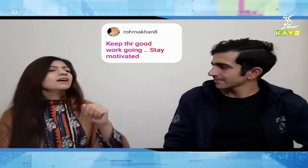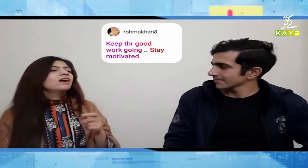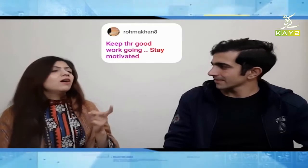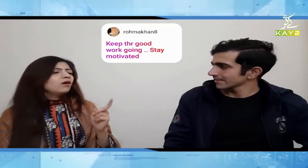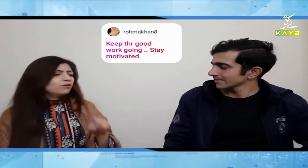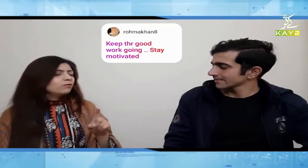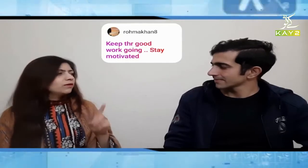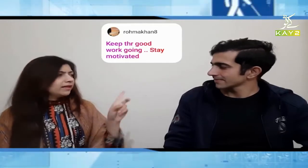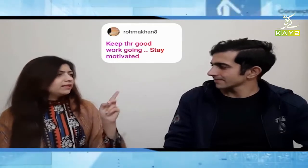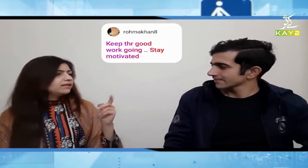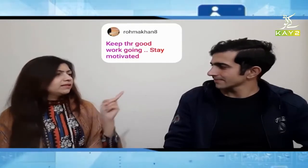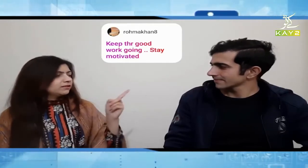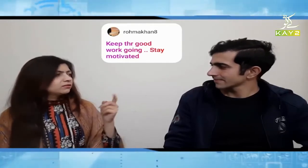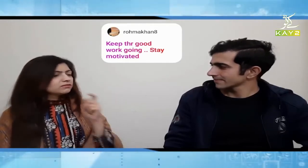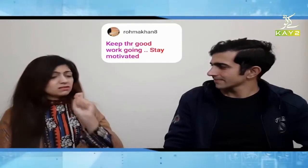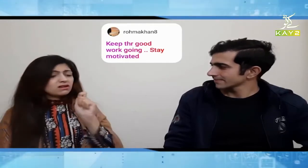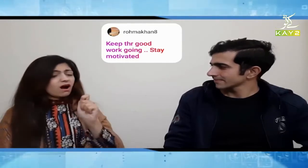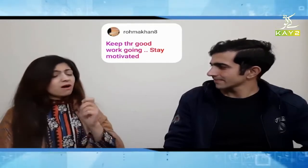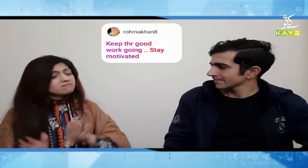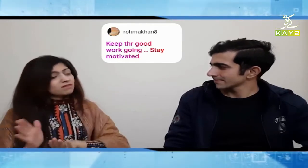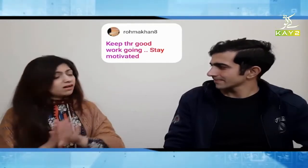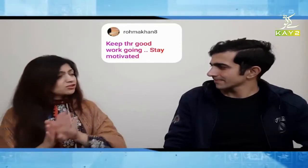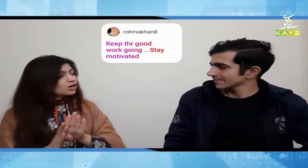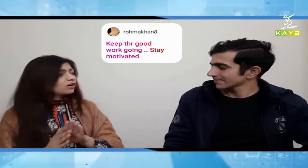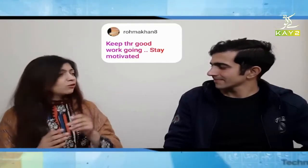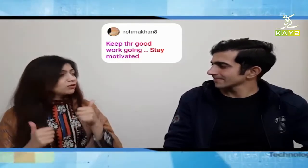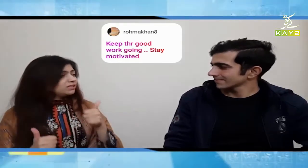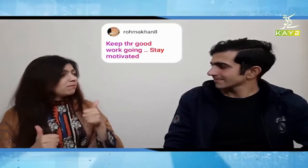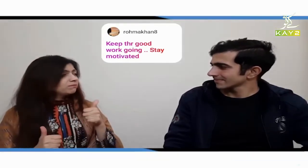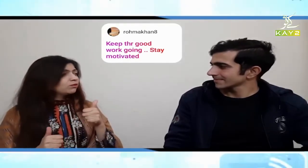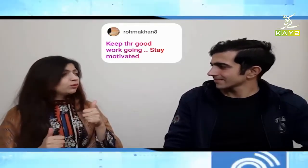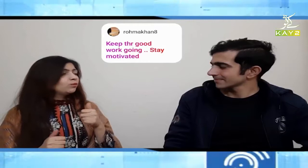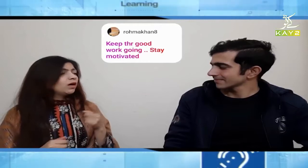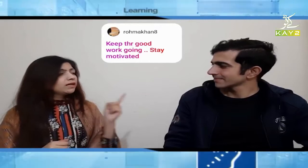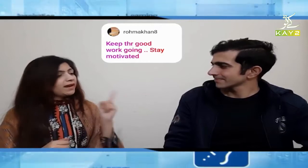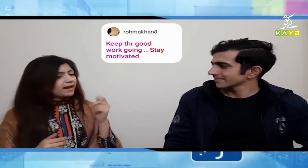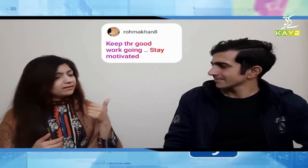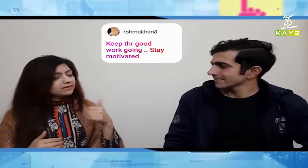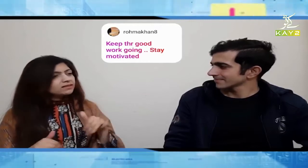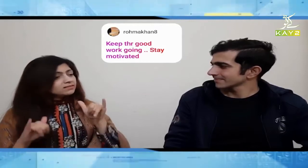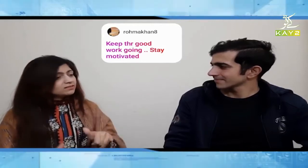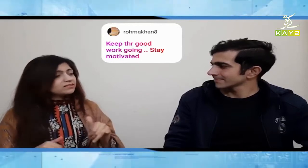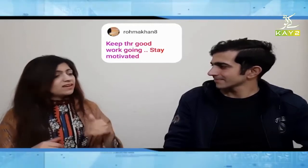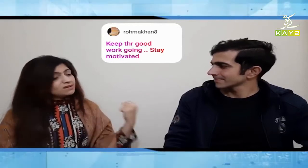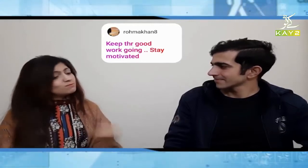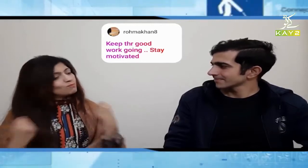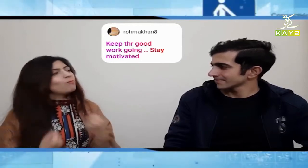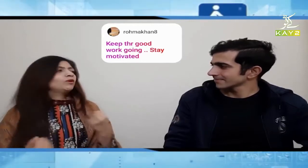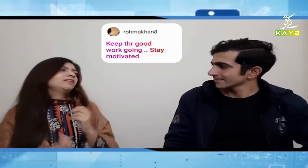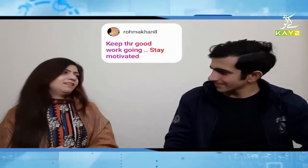ठीक है, और वो कहिए कि काम अच्छा करो, कीप अप द गुड वर्क एंड स्टे